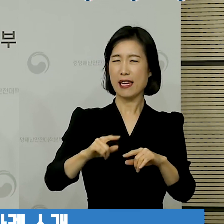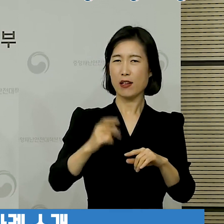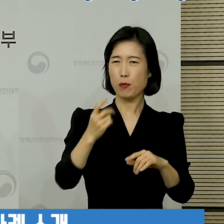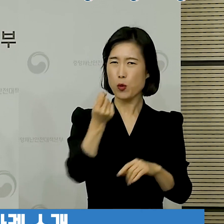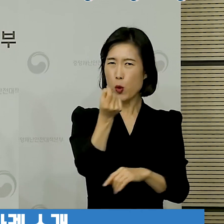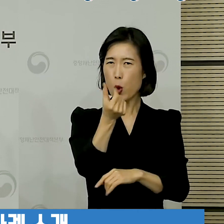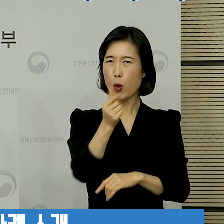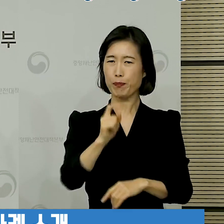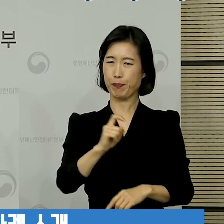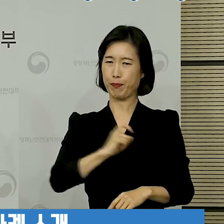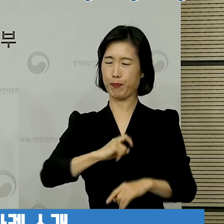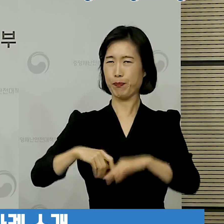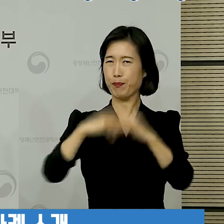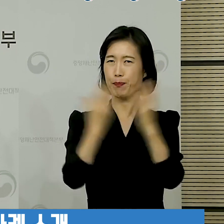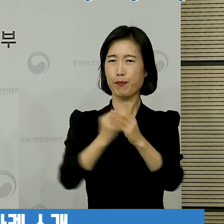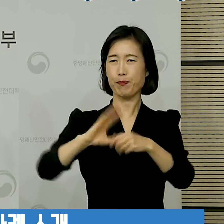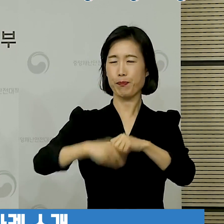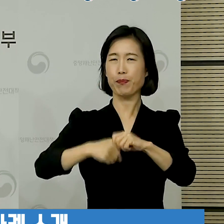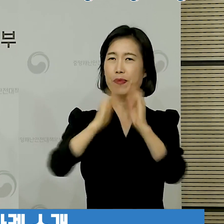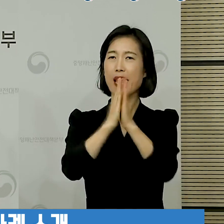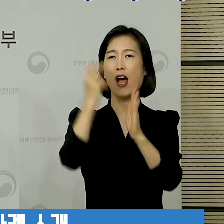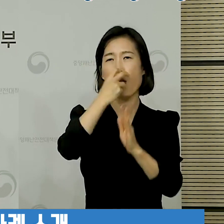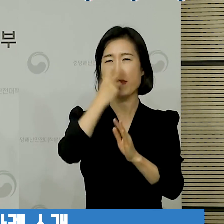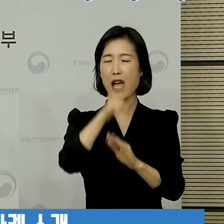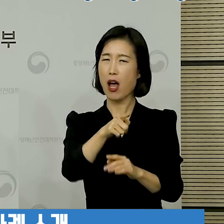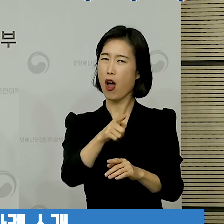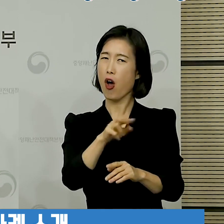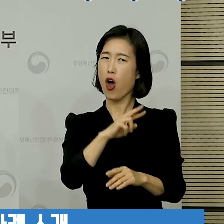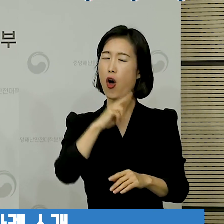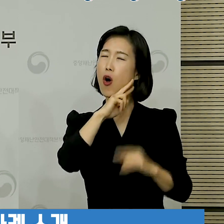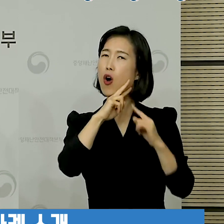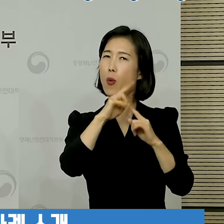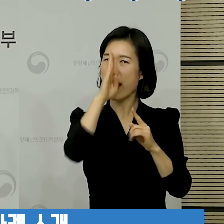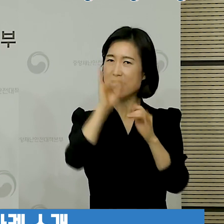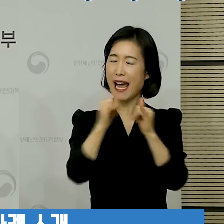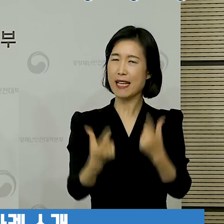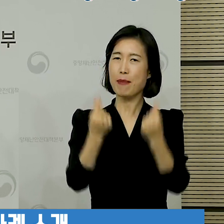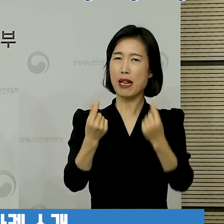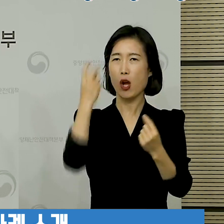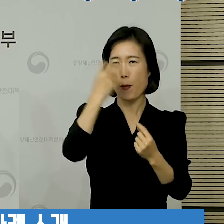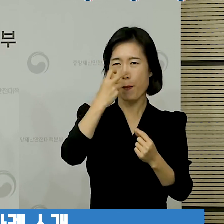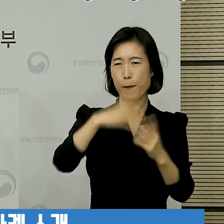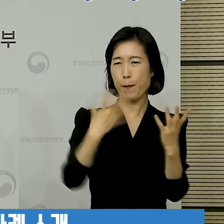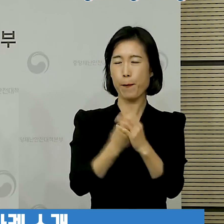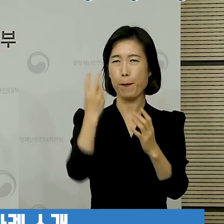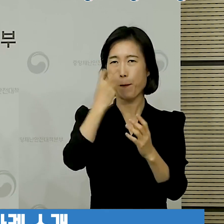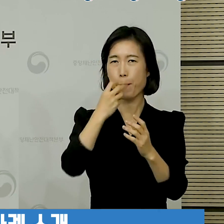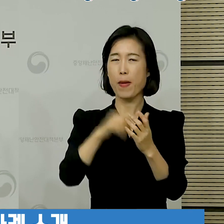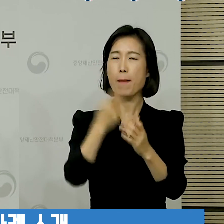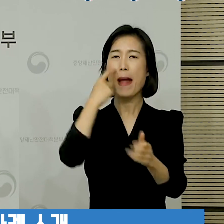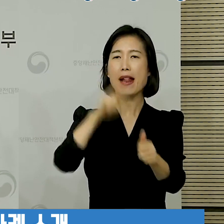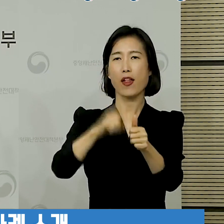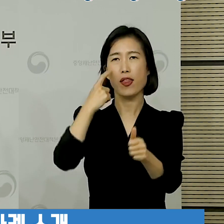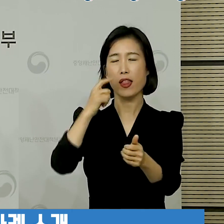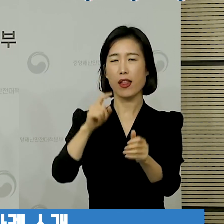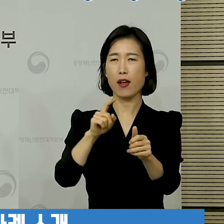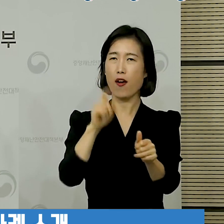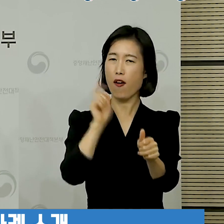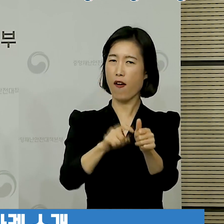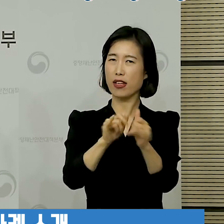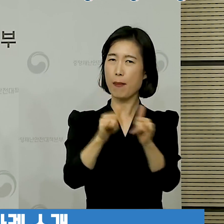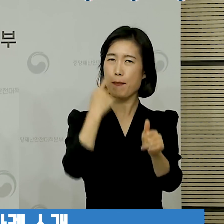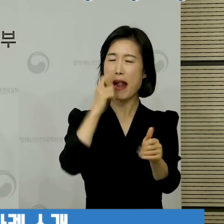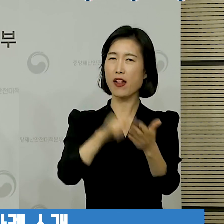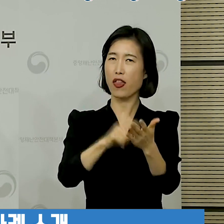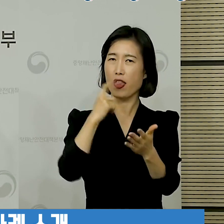검사들을 통해서 환자들을 잠재해 있는 확진자들, 감염자들을 빨리 찾아내고 빨리 조치를 함으로써 여러